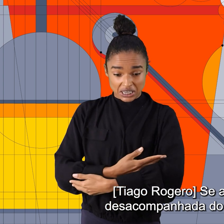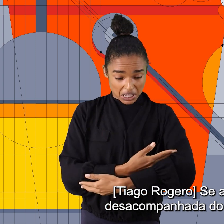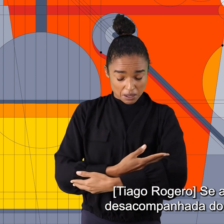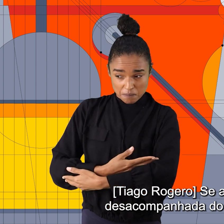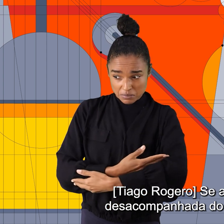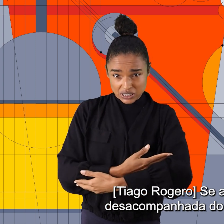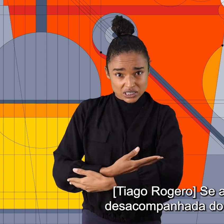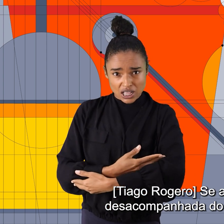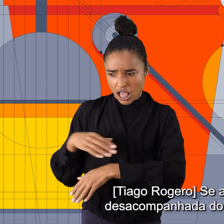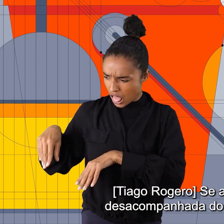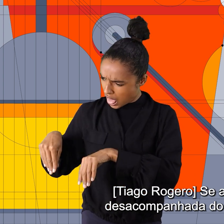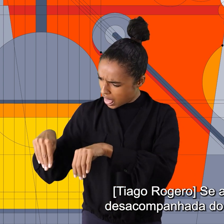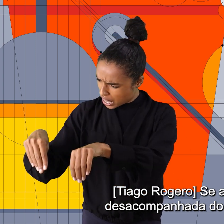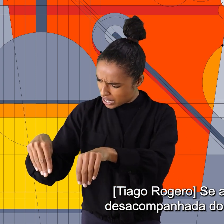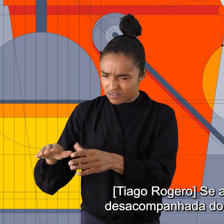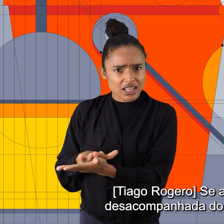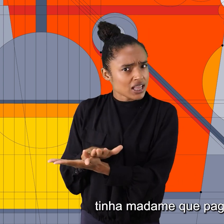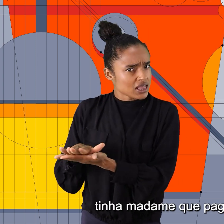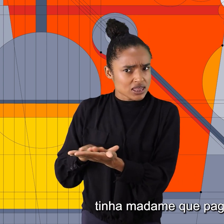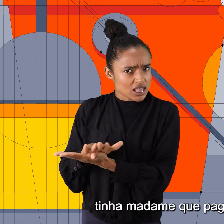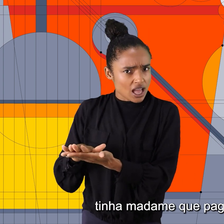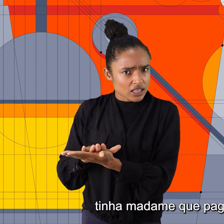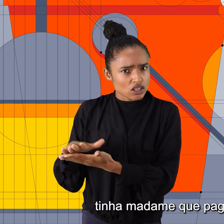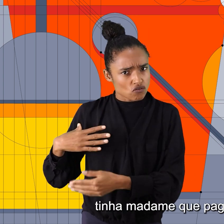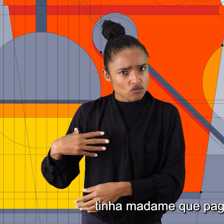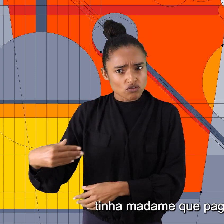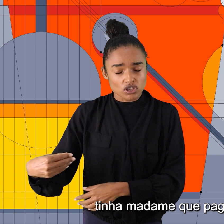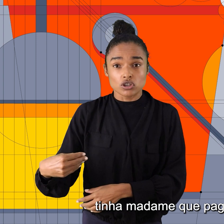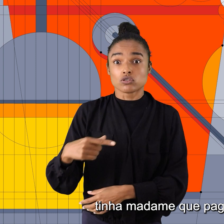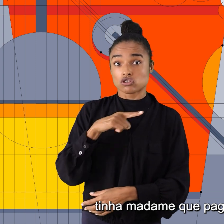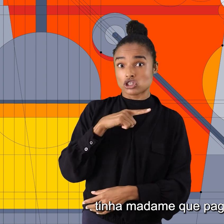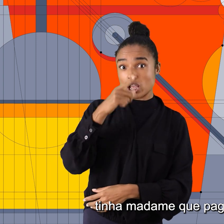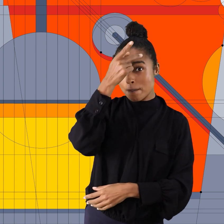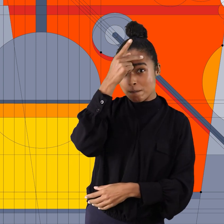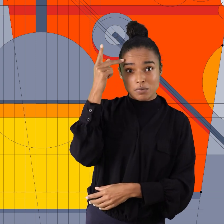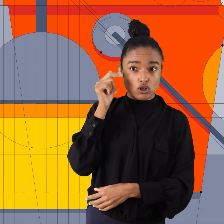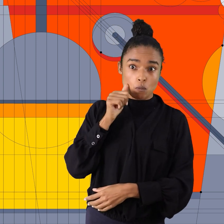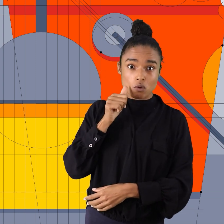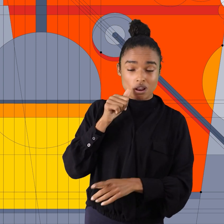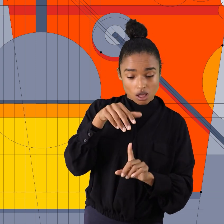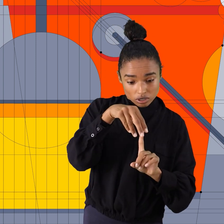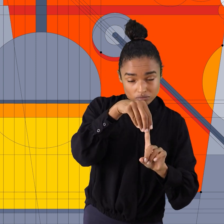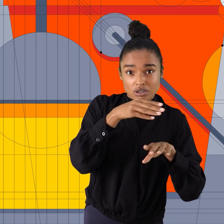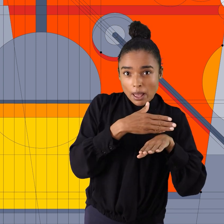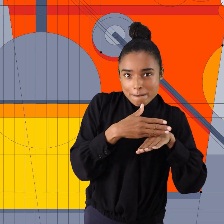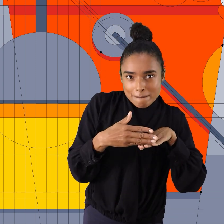Se a ama viesse desacompanhada do próprio bebê, tinha madame que pagava até o triplo.